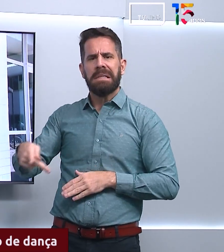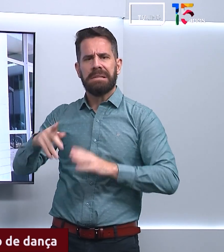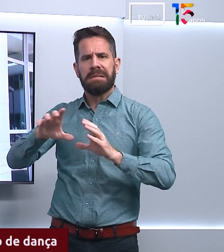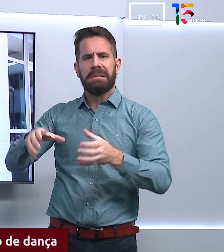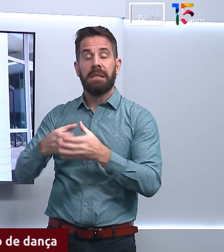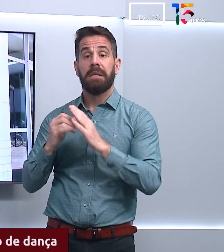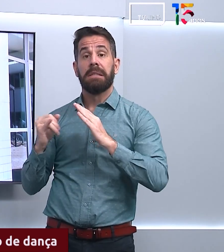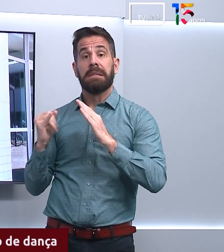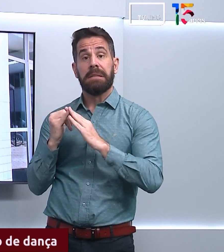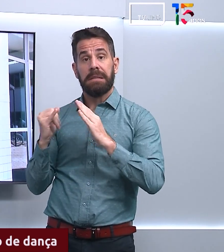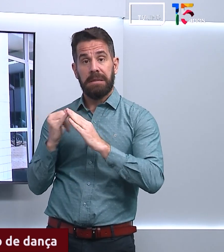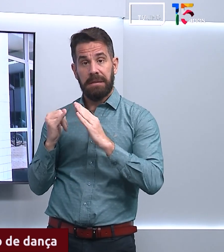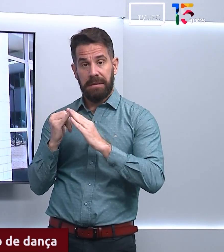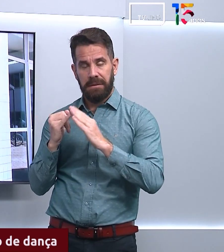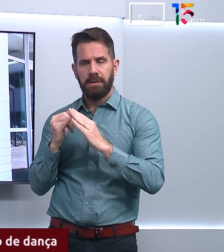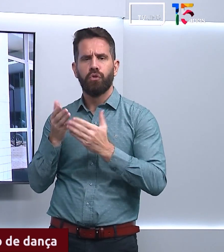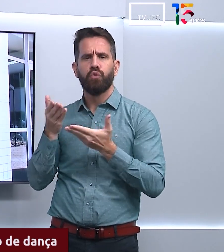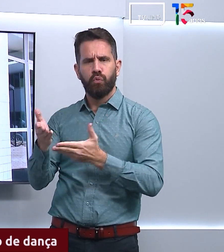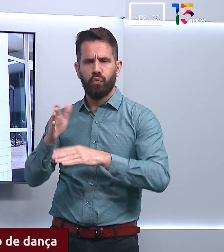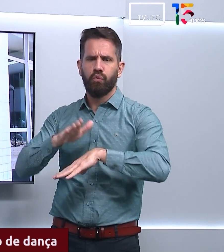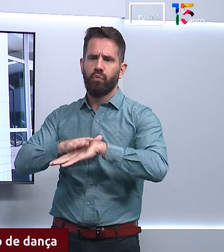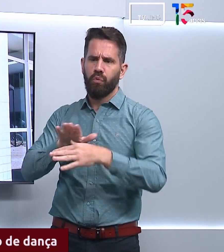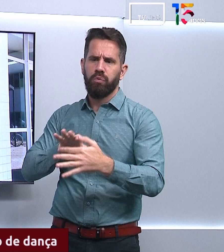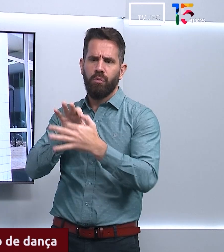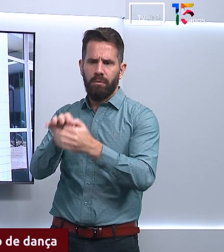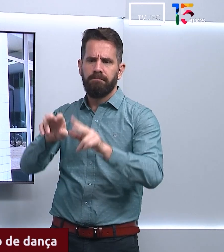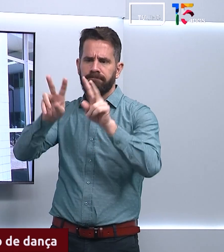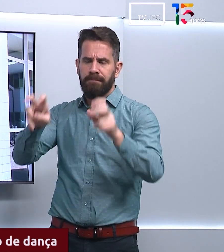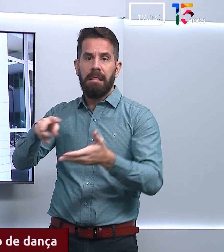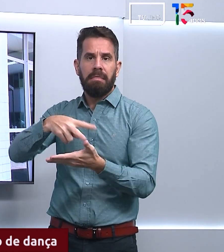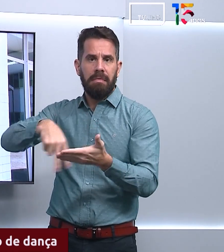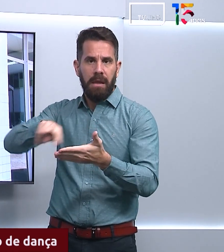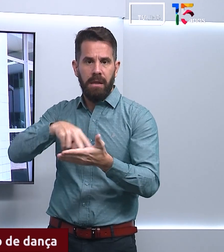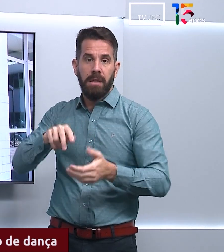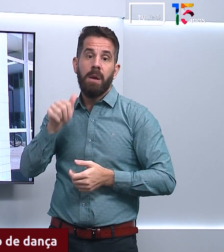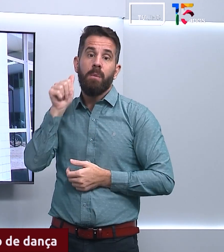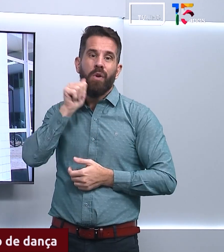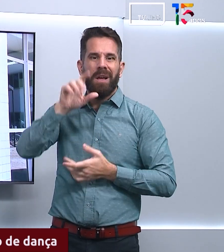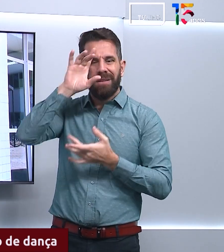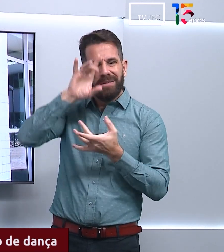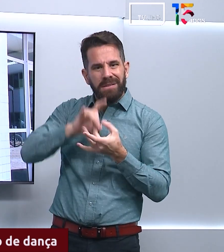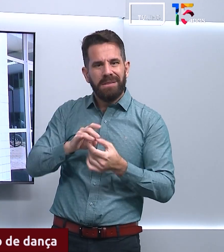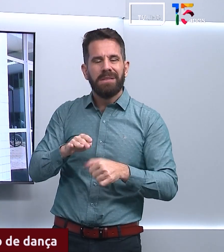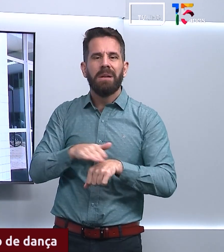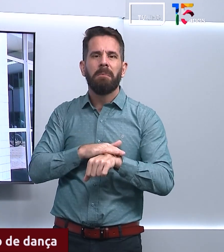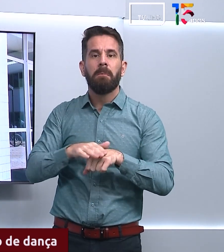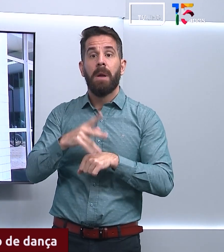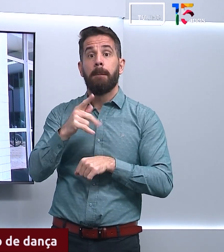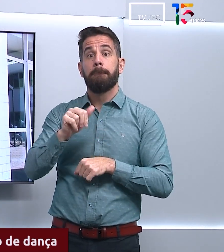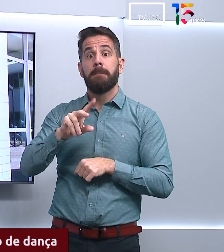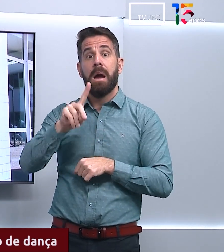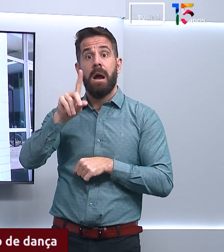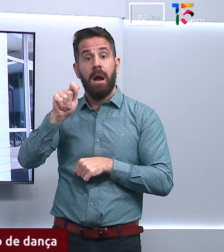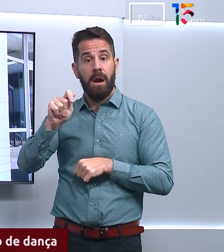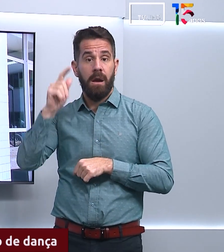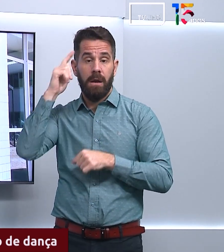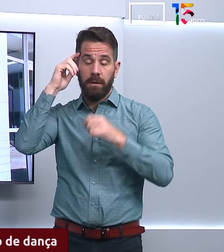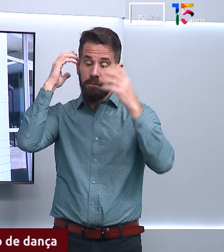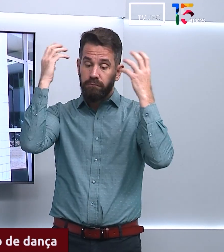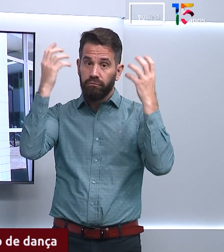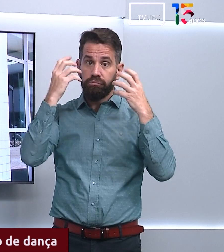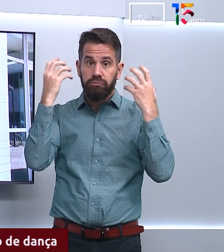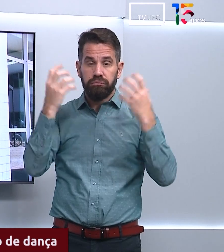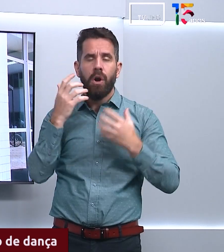bacai e se descreve como uma mulher se esparda tem cabelos cacheados e castanhos escuros